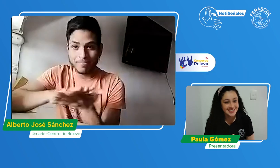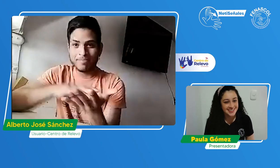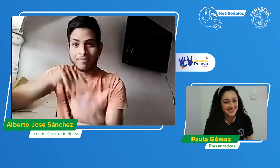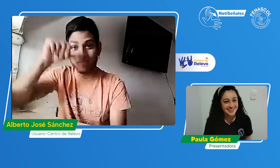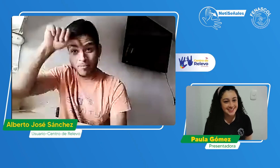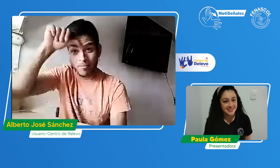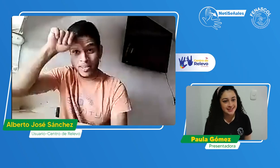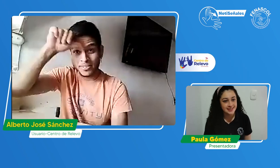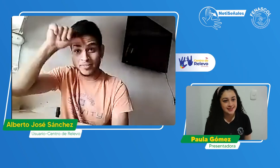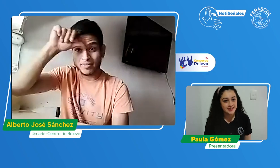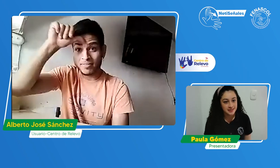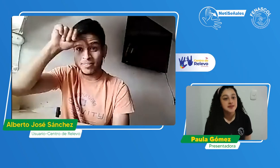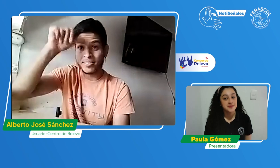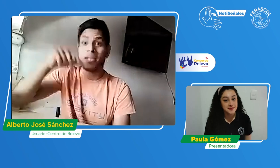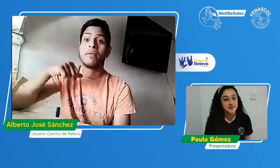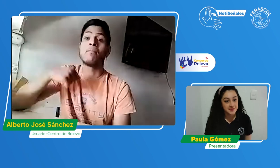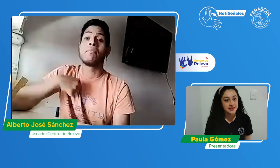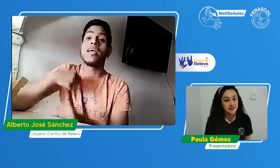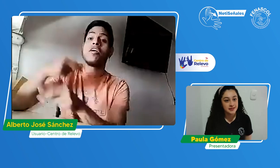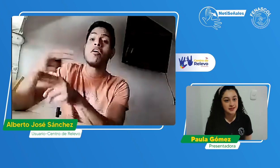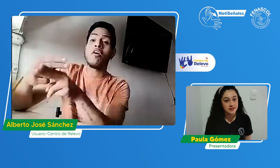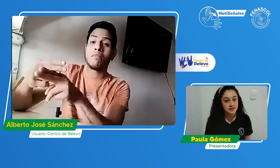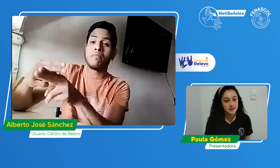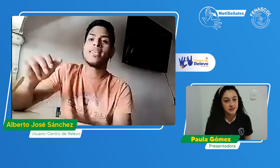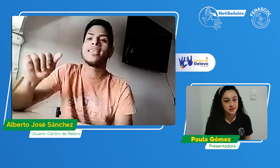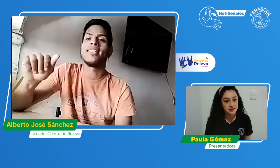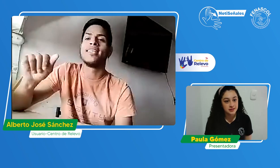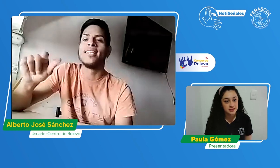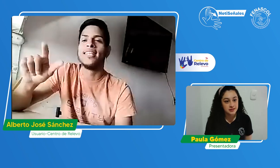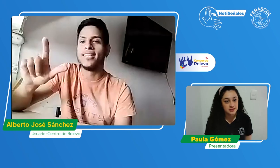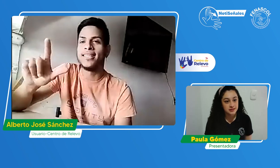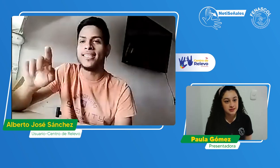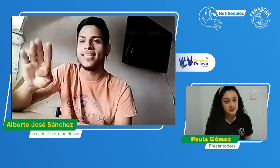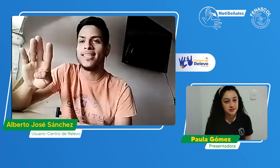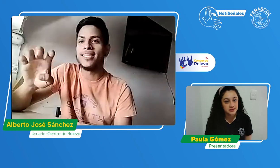es esta y mi nombre es Alberto